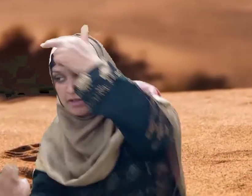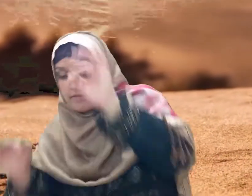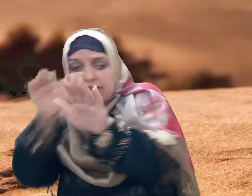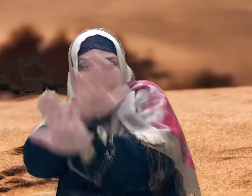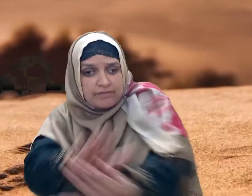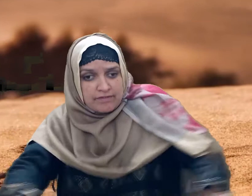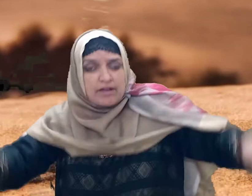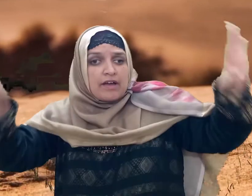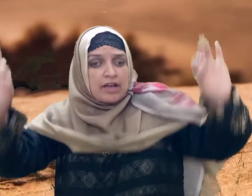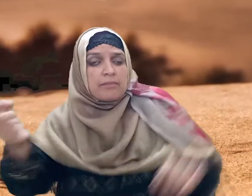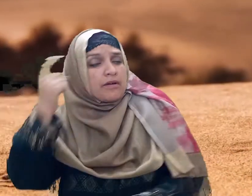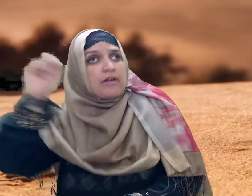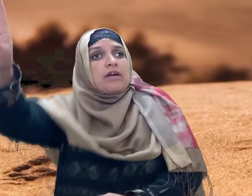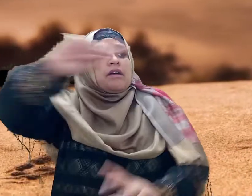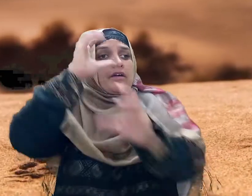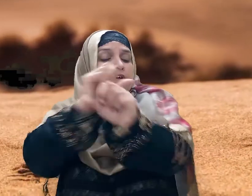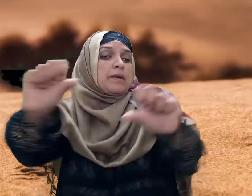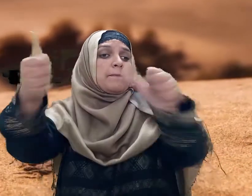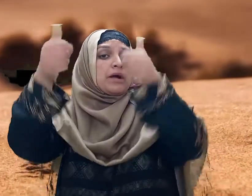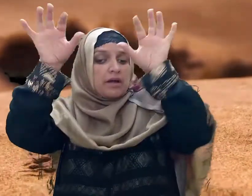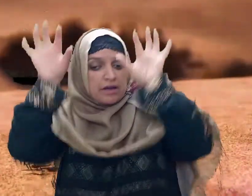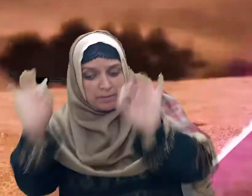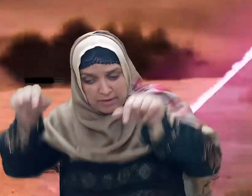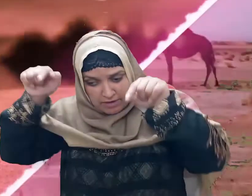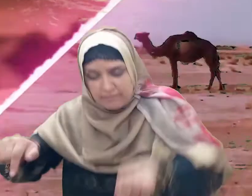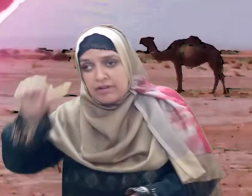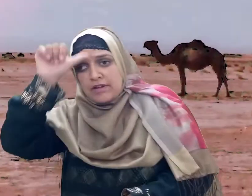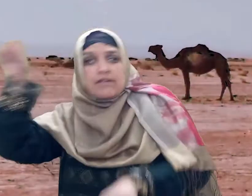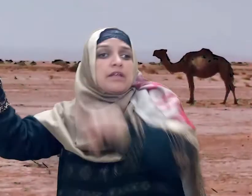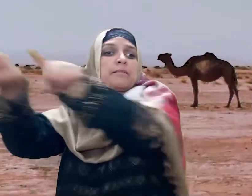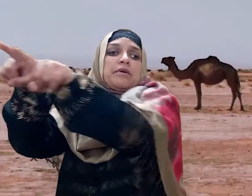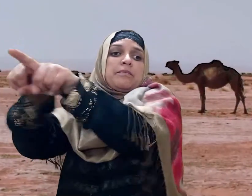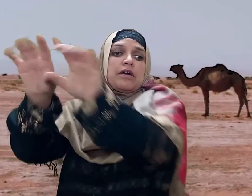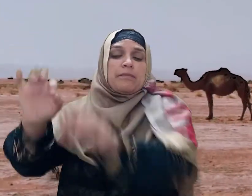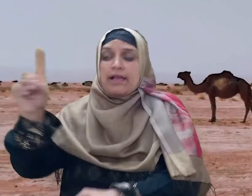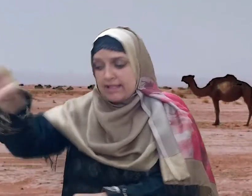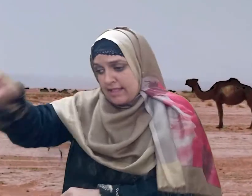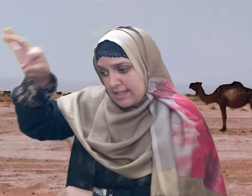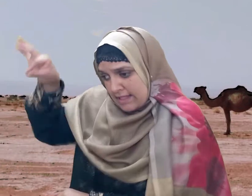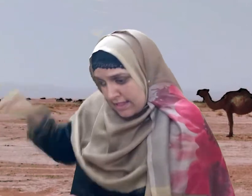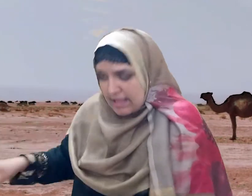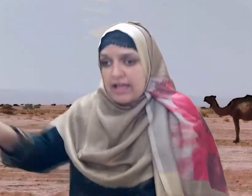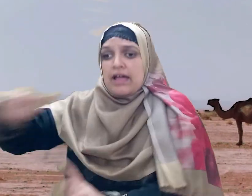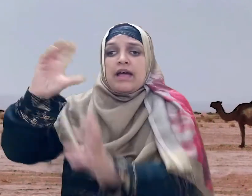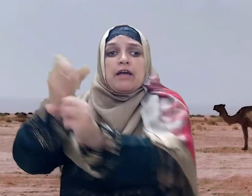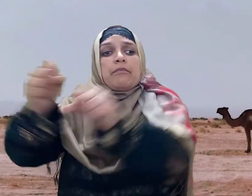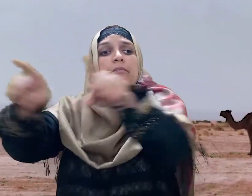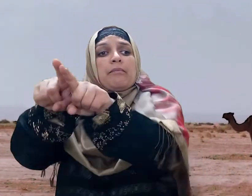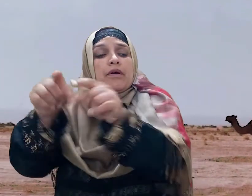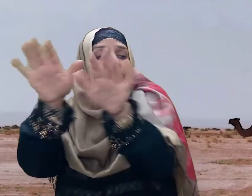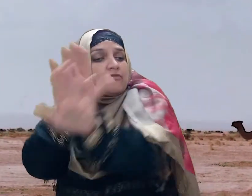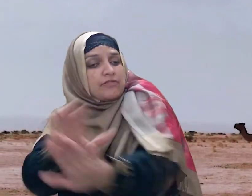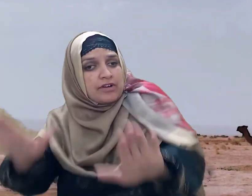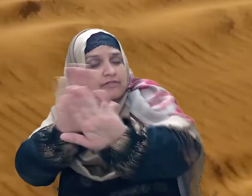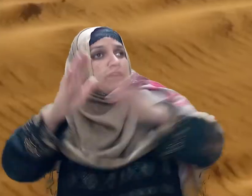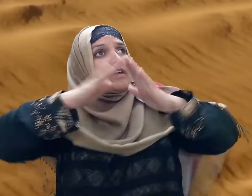صحرائے صحارا کا کل رقبہ پوری ریاستہائے متحدہ امریکہ کے برابر ہے۔ ایک طرف یہ بحیرہ روم سے ملتا ہے اور شمال میں یہ اطلس